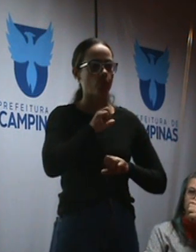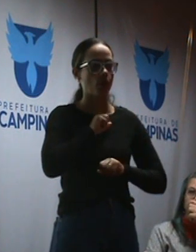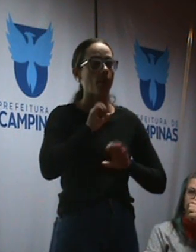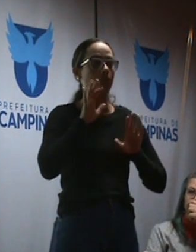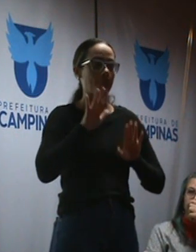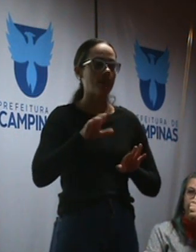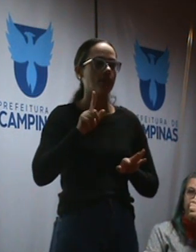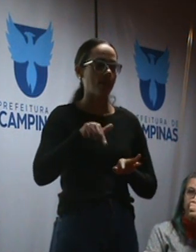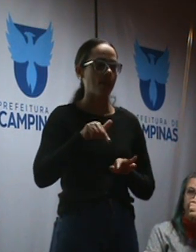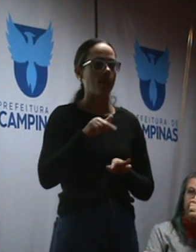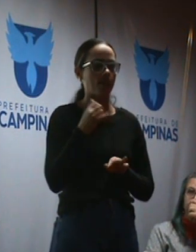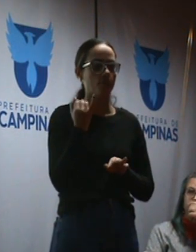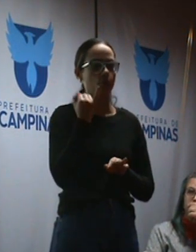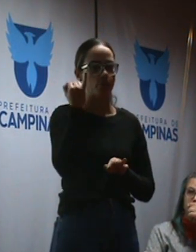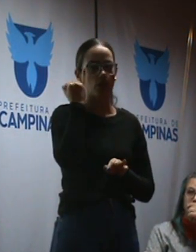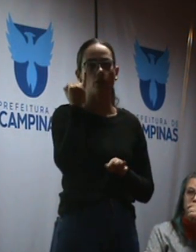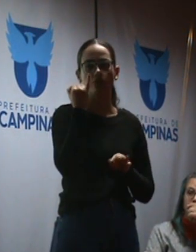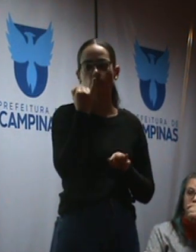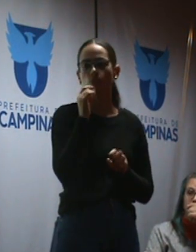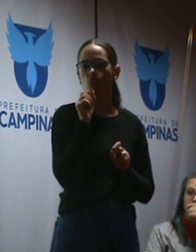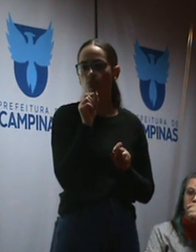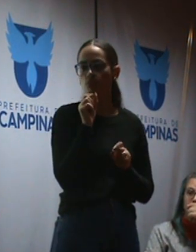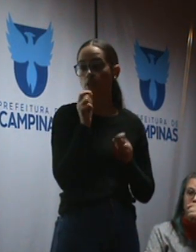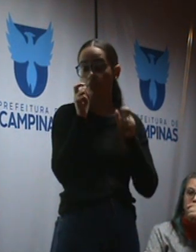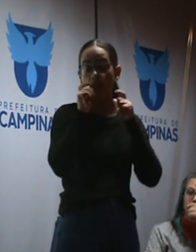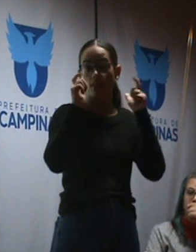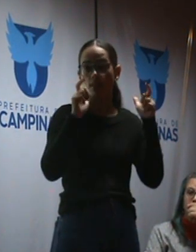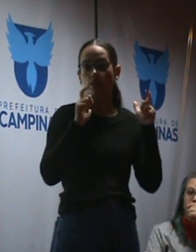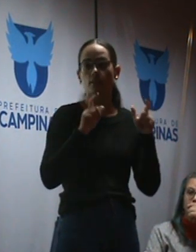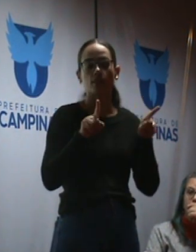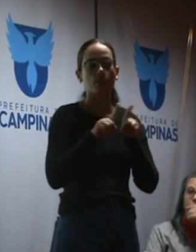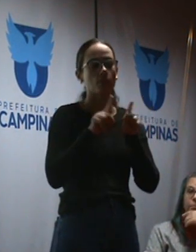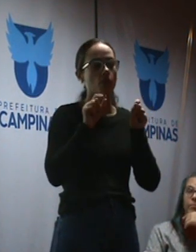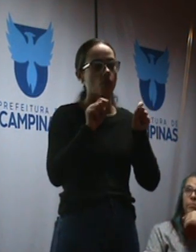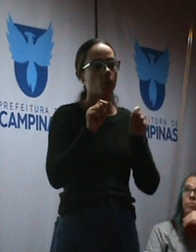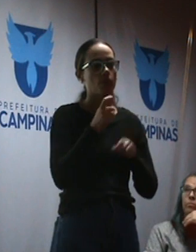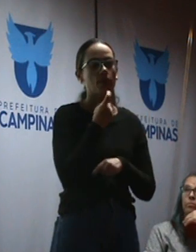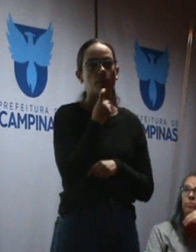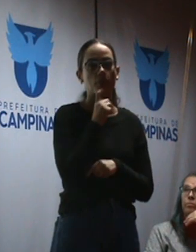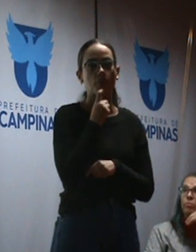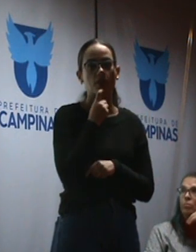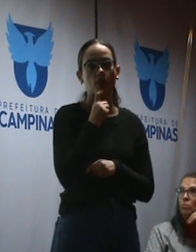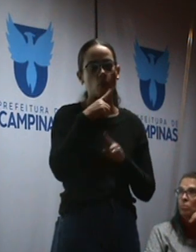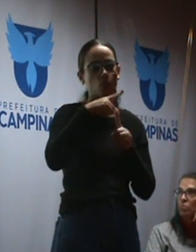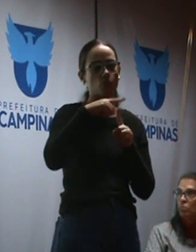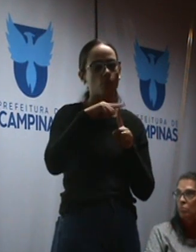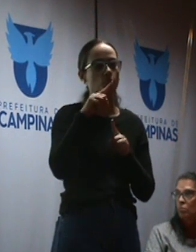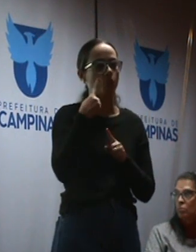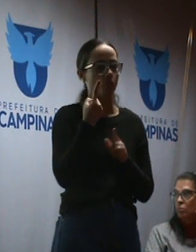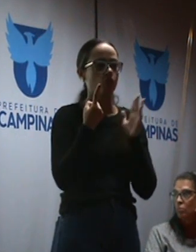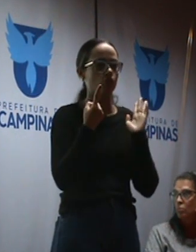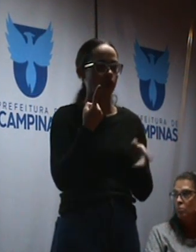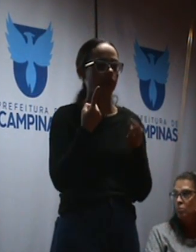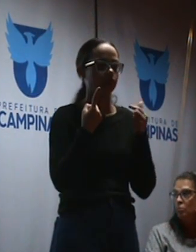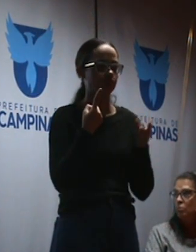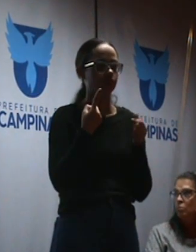de preocupação. Porém, aqui em Campinas a gente tem circulado o sorotipo 1 já há bastante tempo.